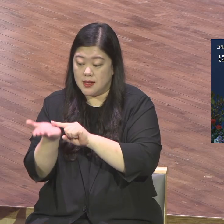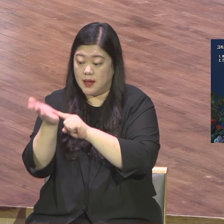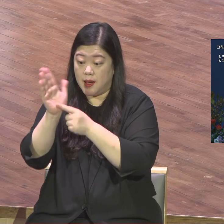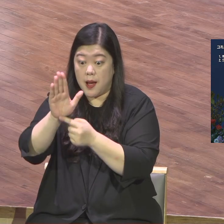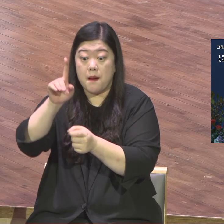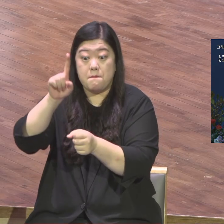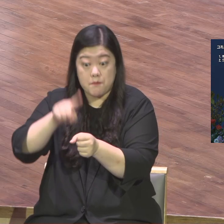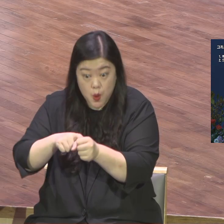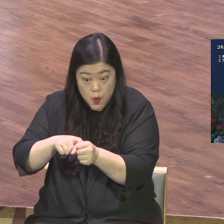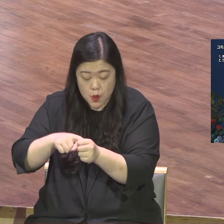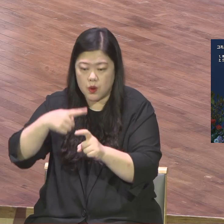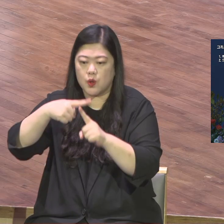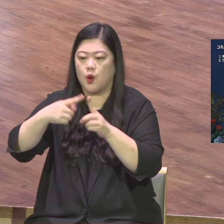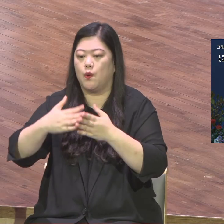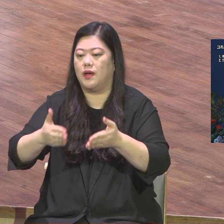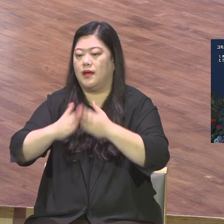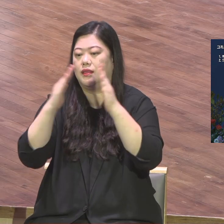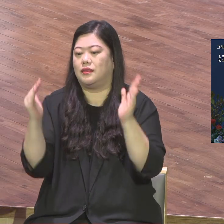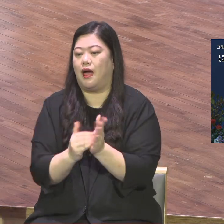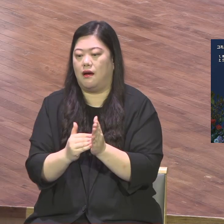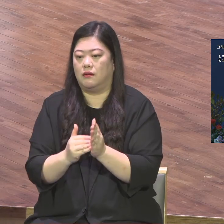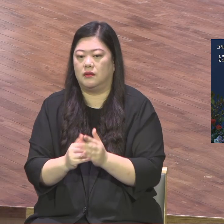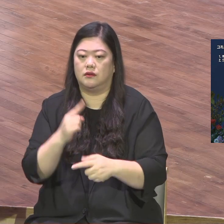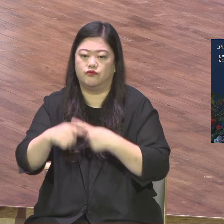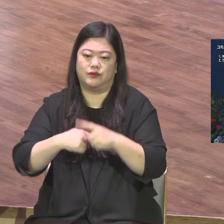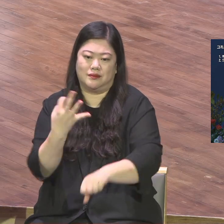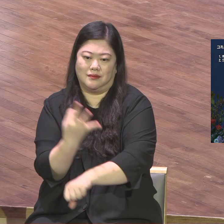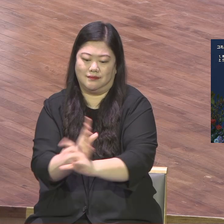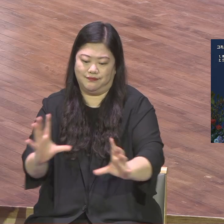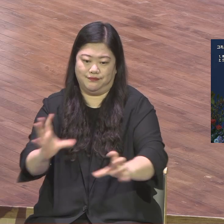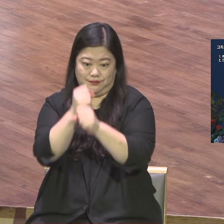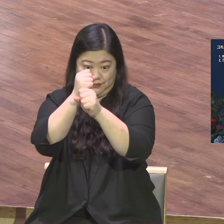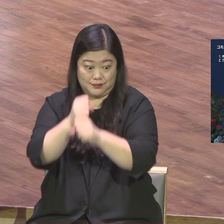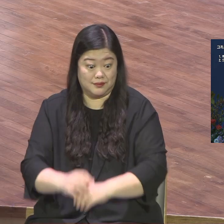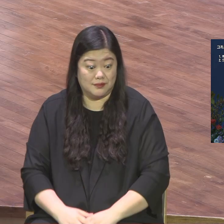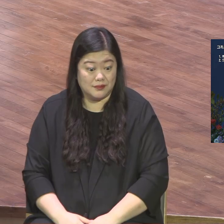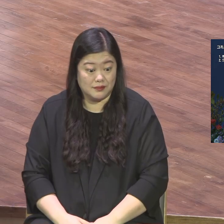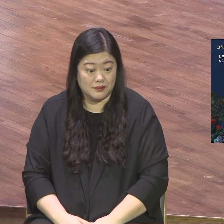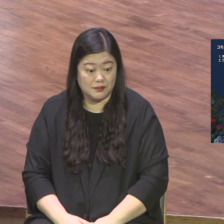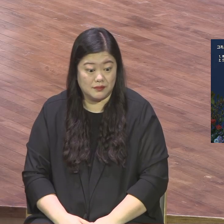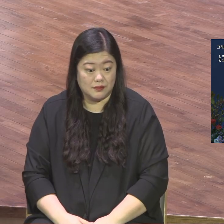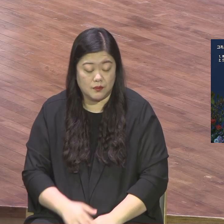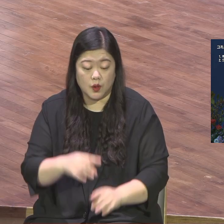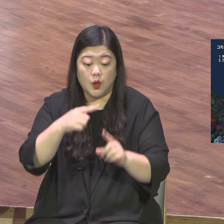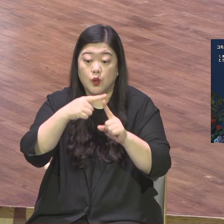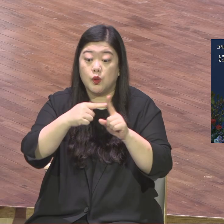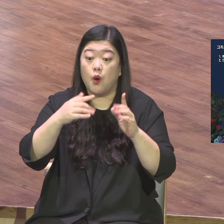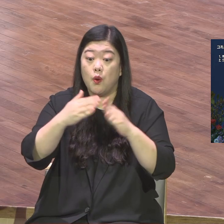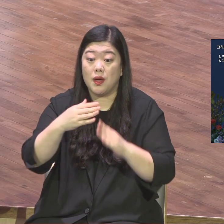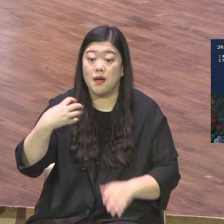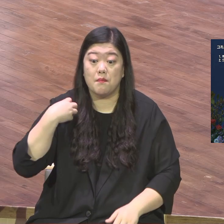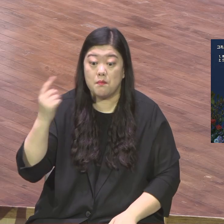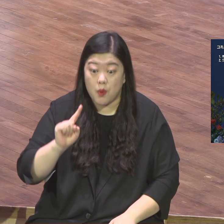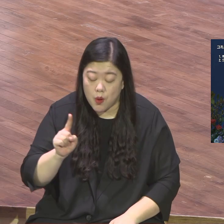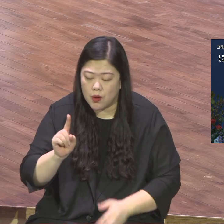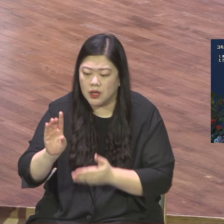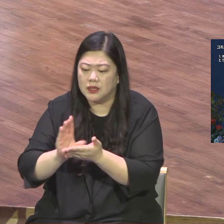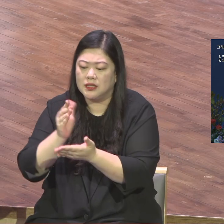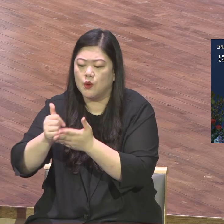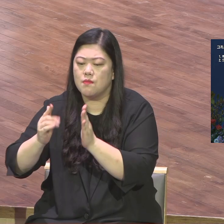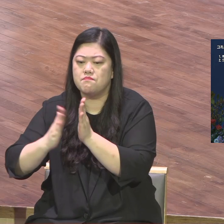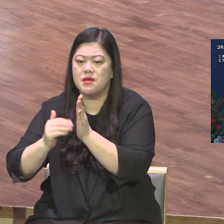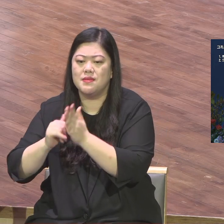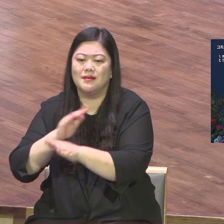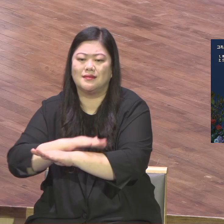그 현장이 바로 교회다. 그리스도 비밀을 알려주는 곳이 교회라는 거예요.